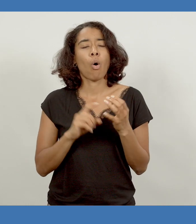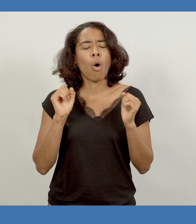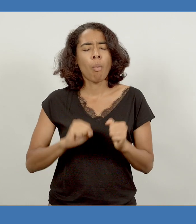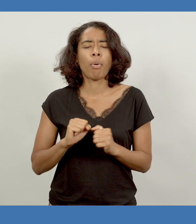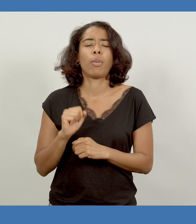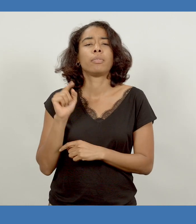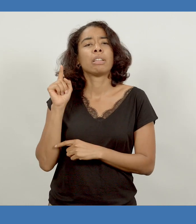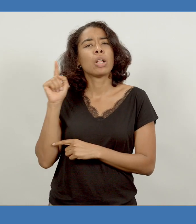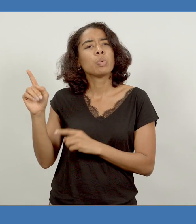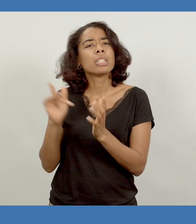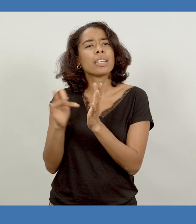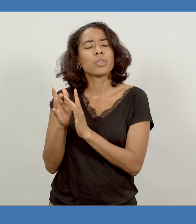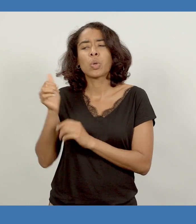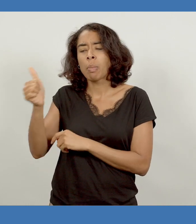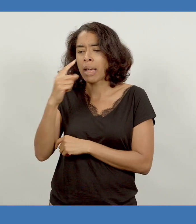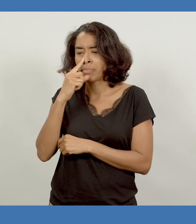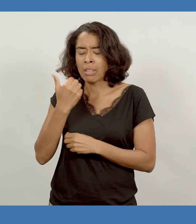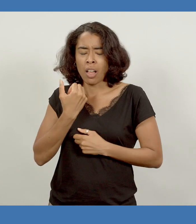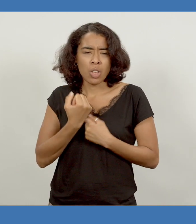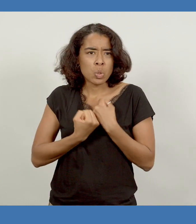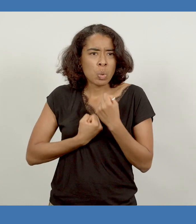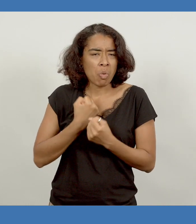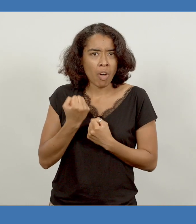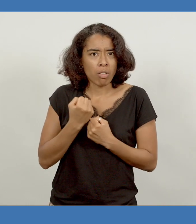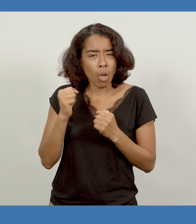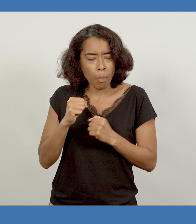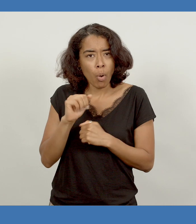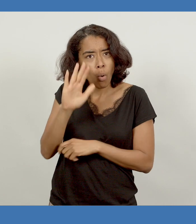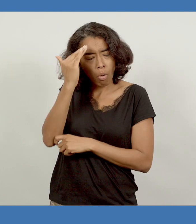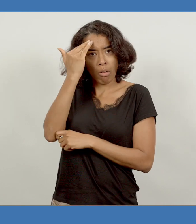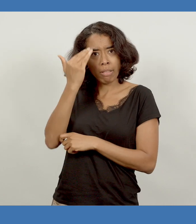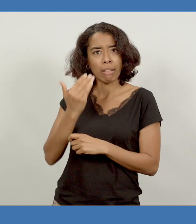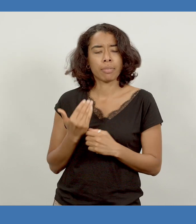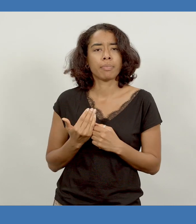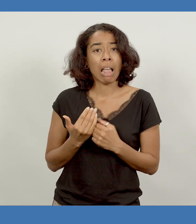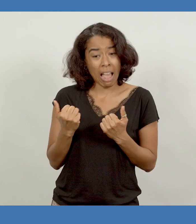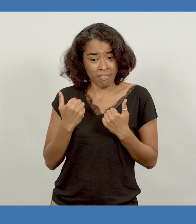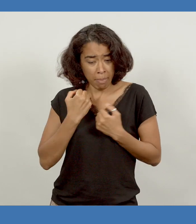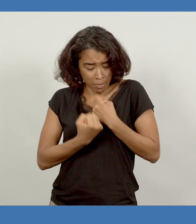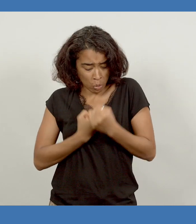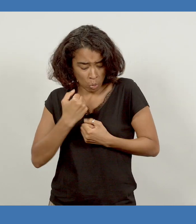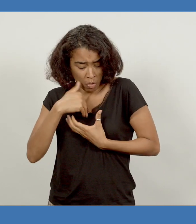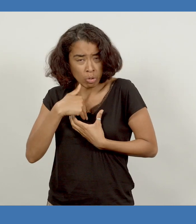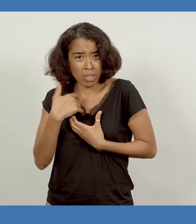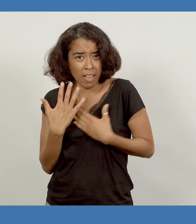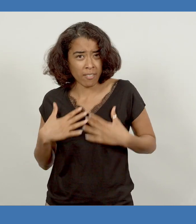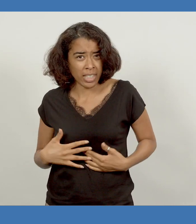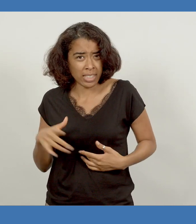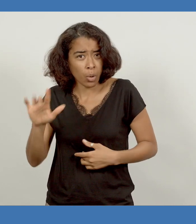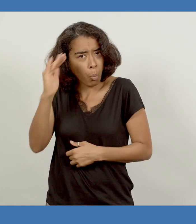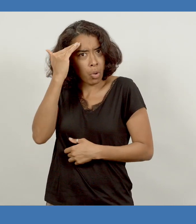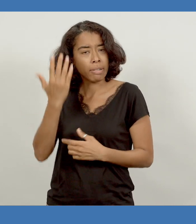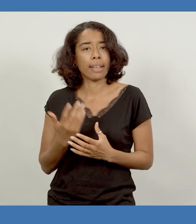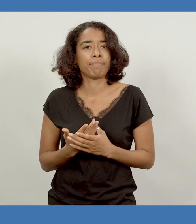ressentir ce que Jésus lui-même a ressenti, même en matière de souffrance physique. Vous savez,